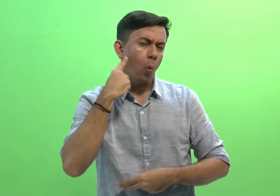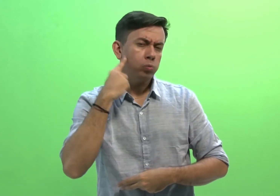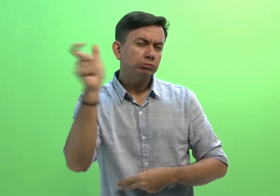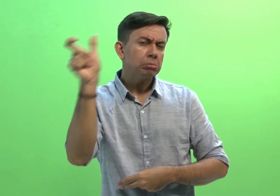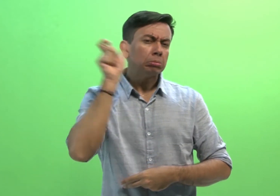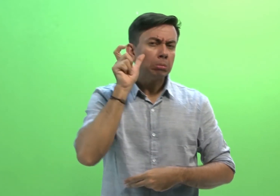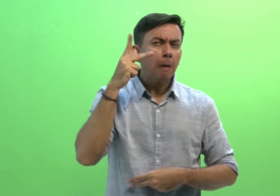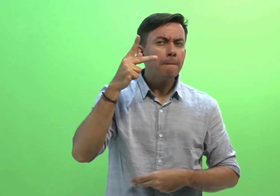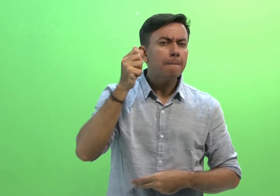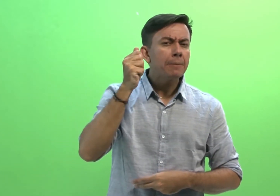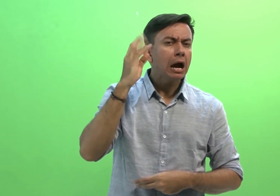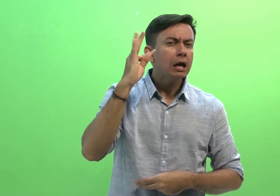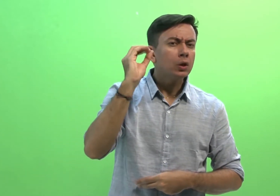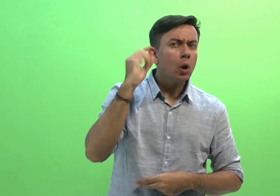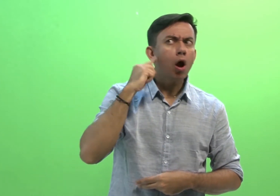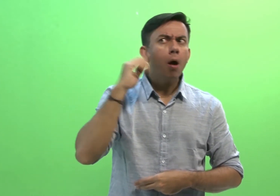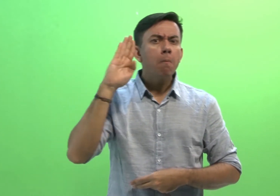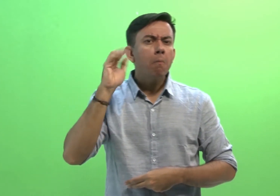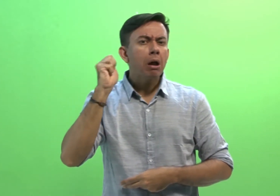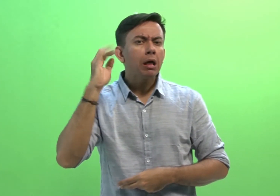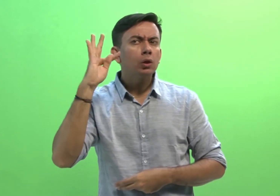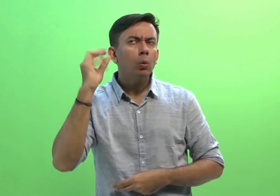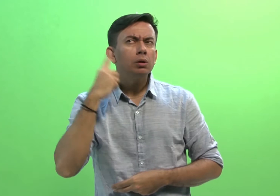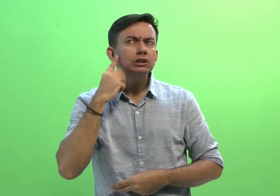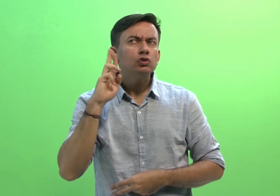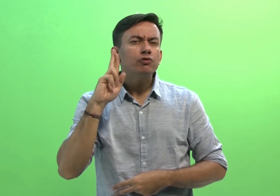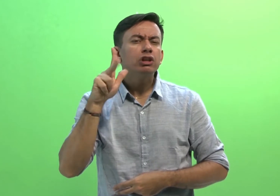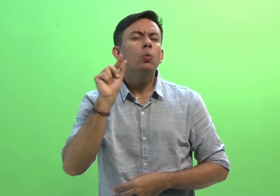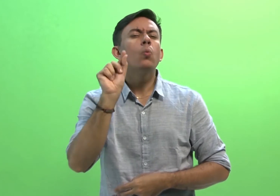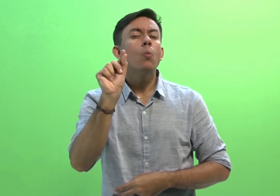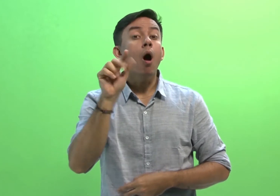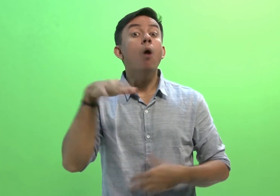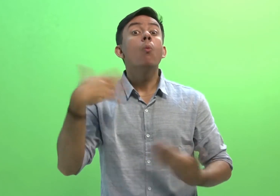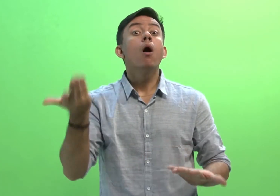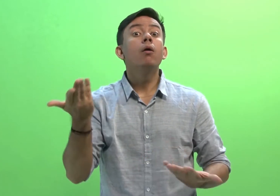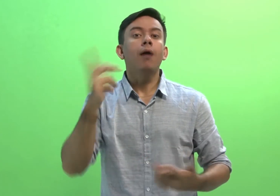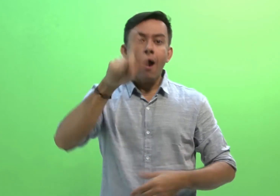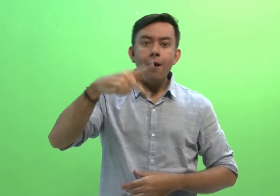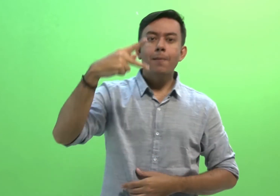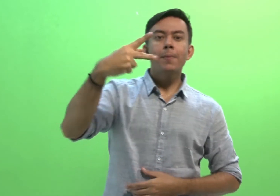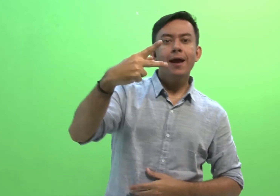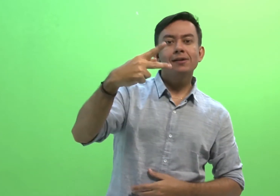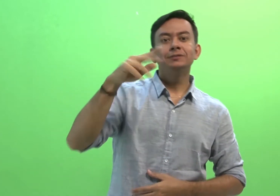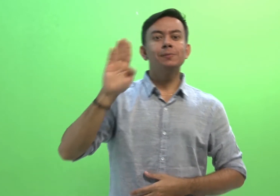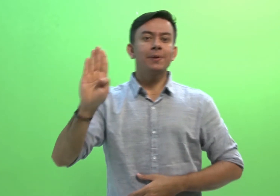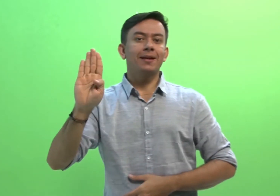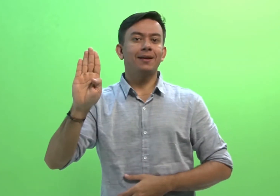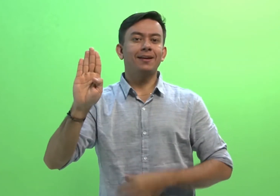bato. Então, foneticamente, são muito parecidas, bato e pato.